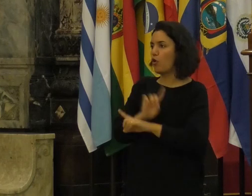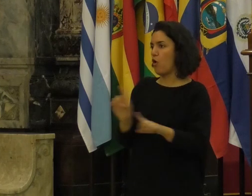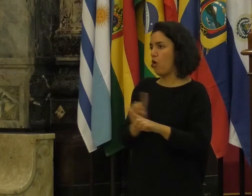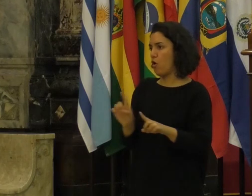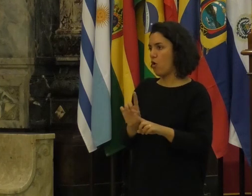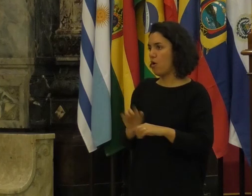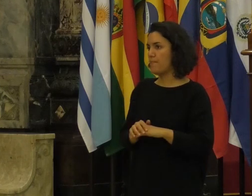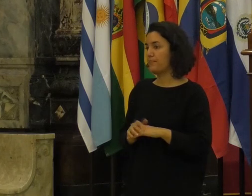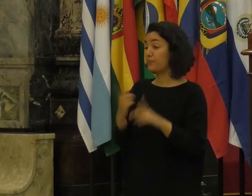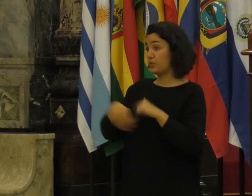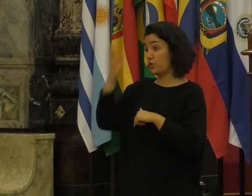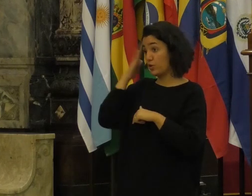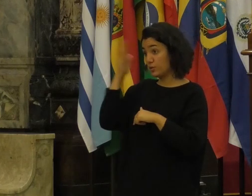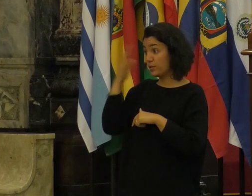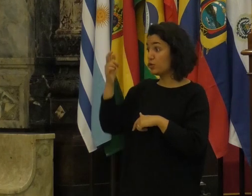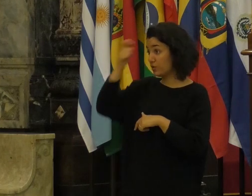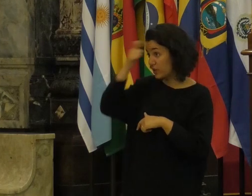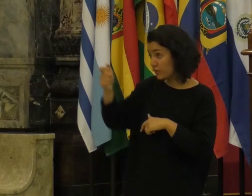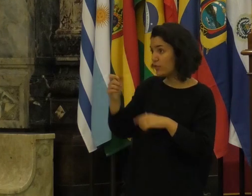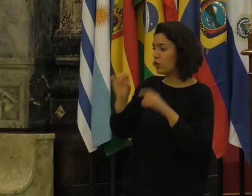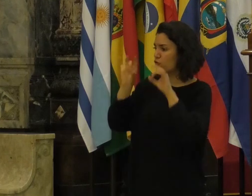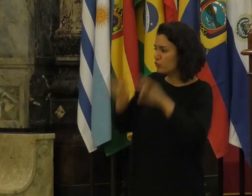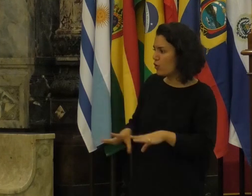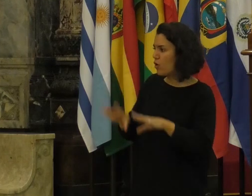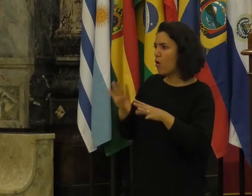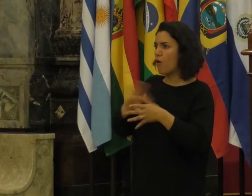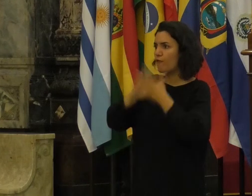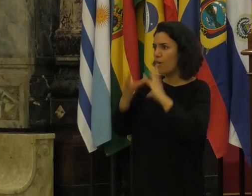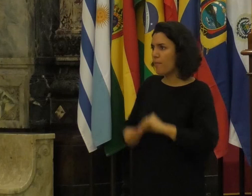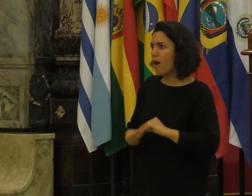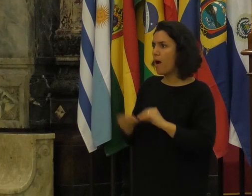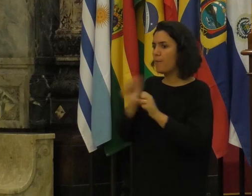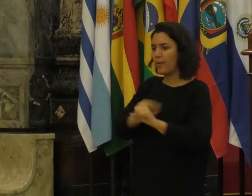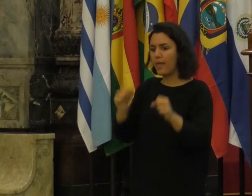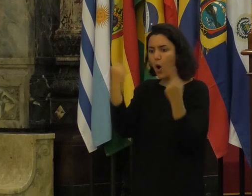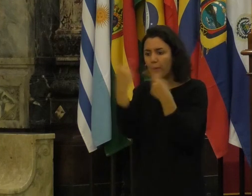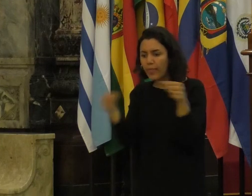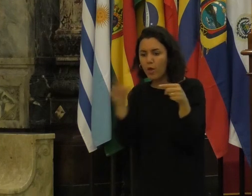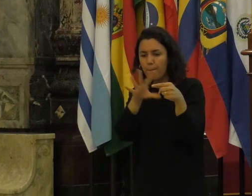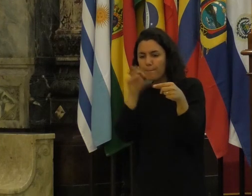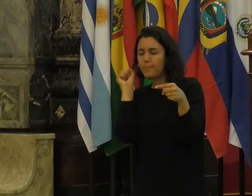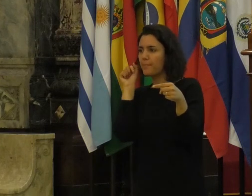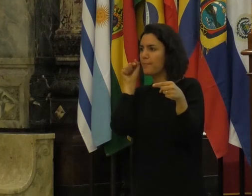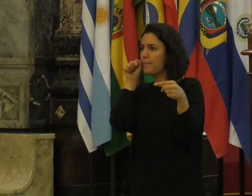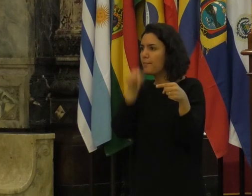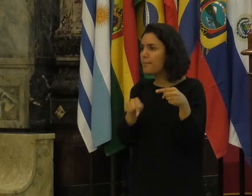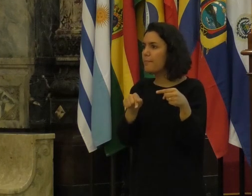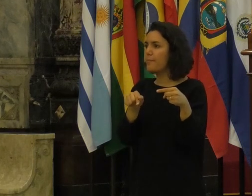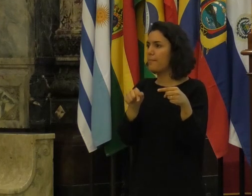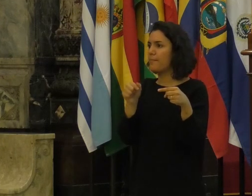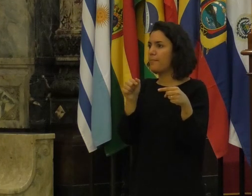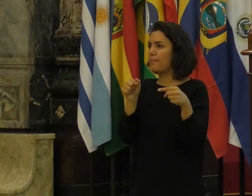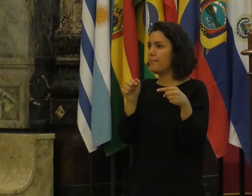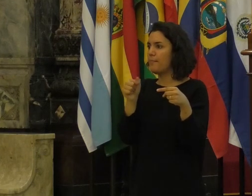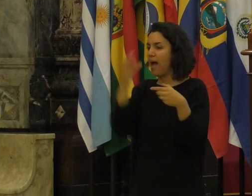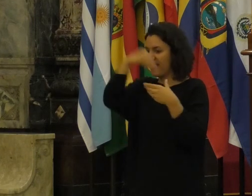El conocimiento científico no es el único modo de abordar objetos que puede ser considerado de la esfera de lo